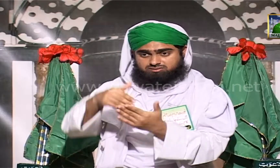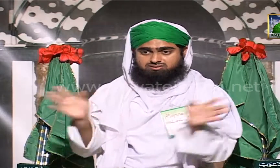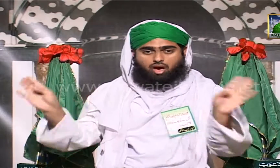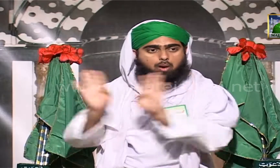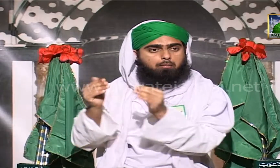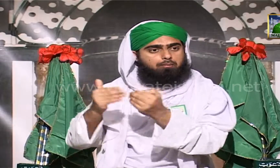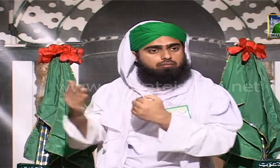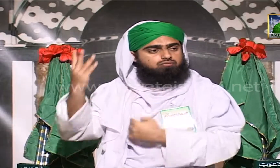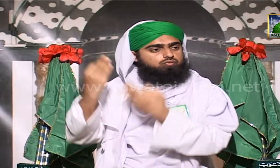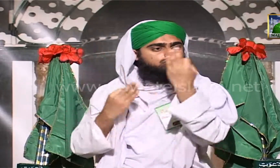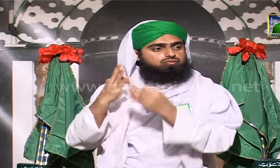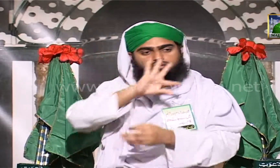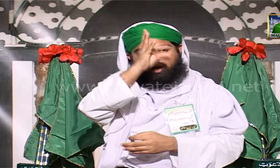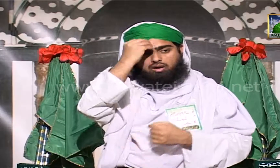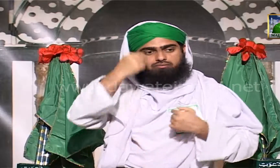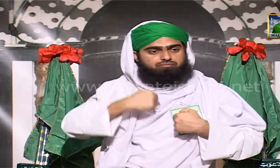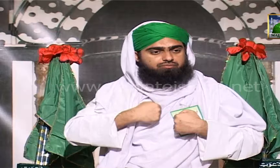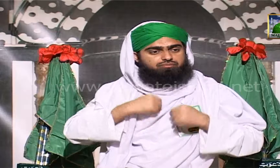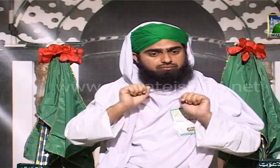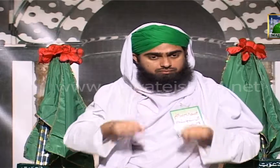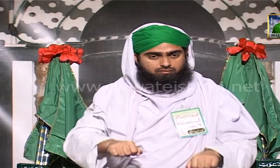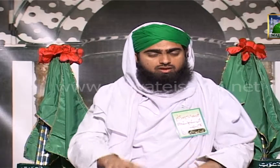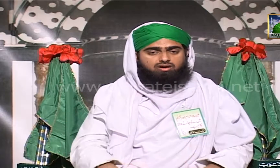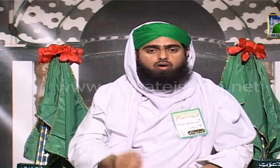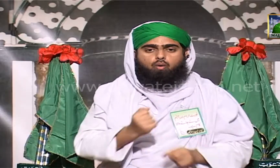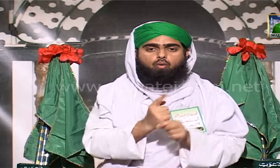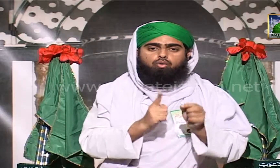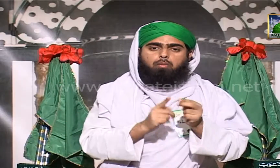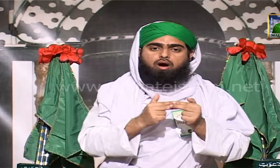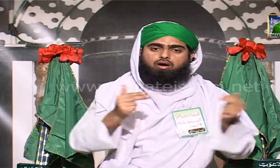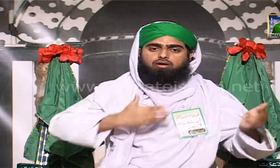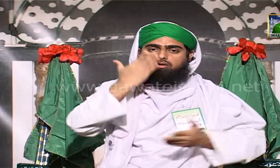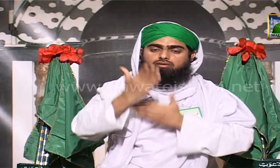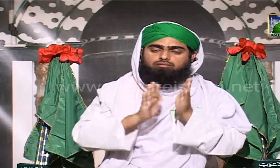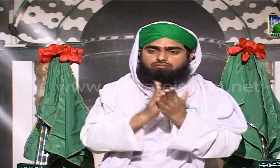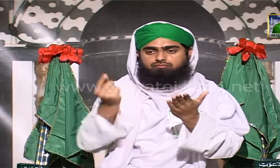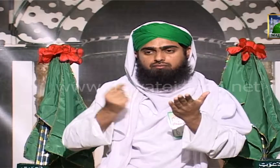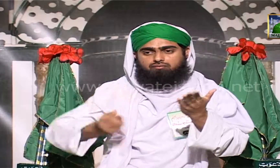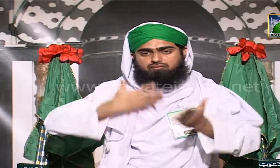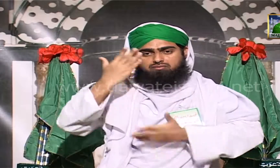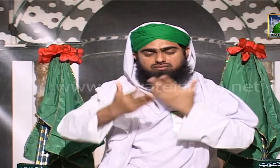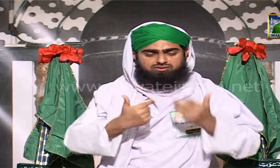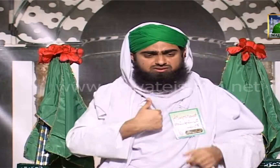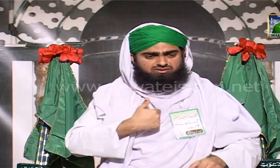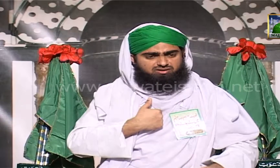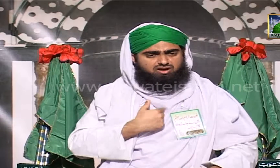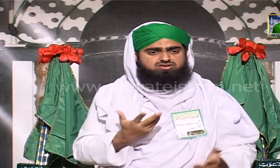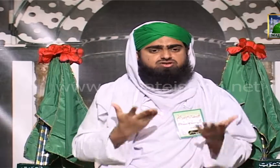ہوں۔ اور بالکل واضح طور پر ان کا ارشاد موجود ہے کہ میں قیامت تک کے